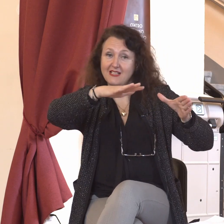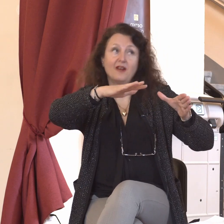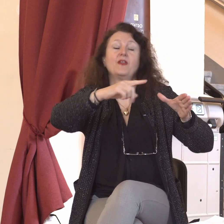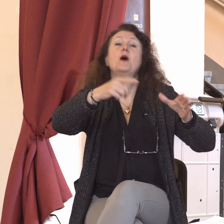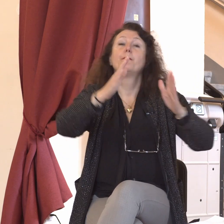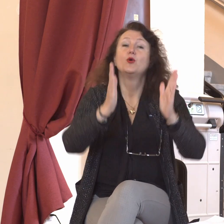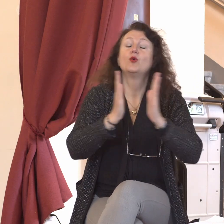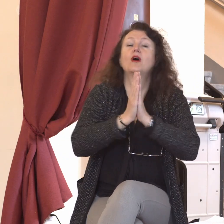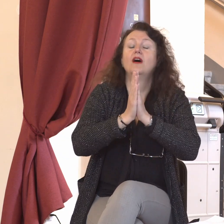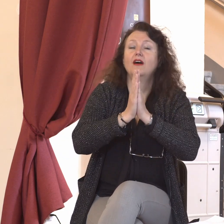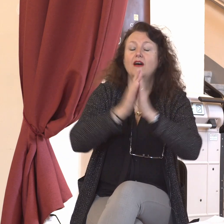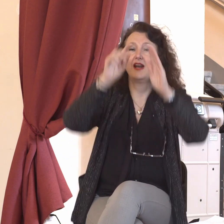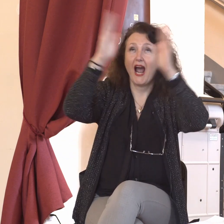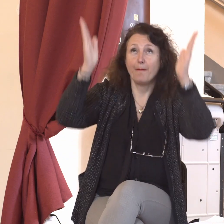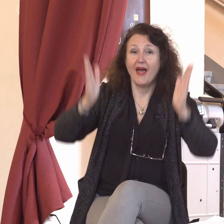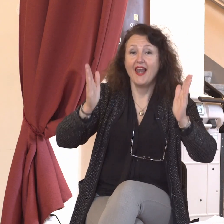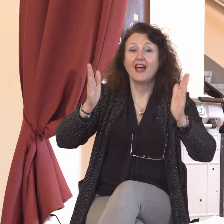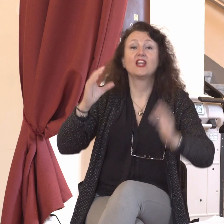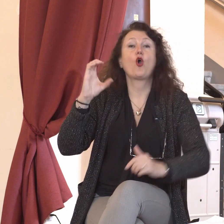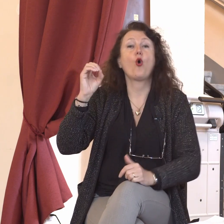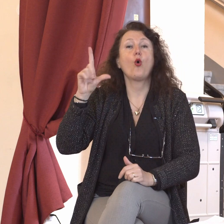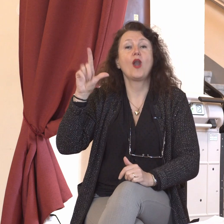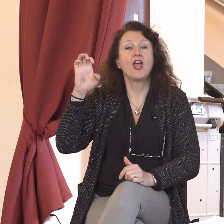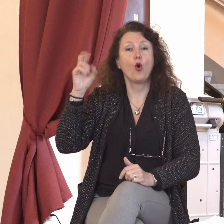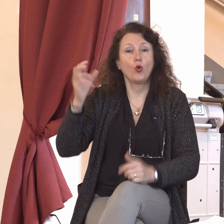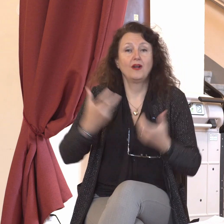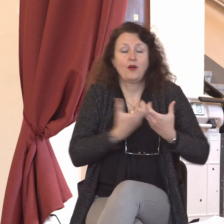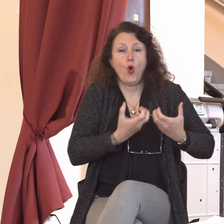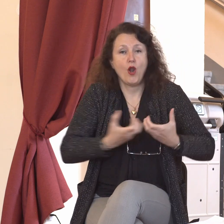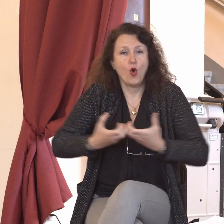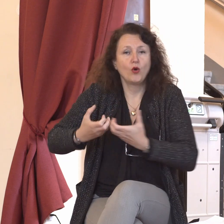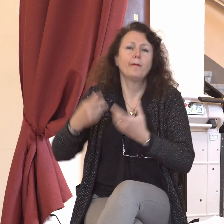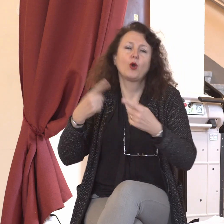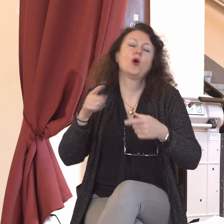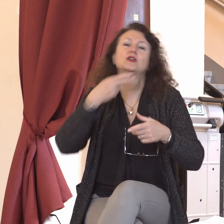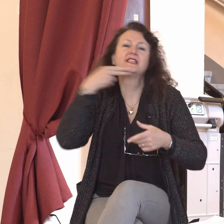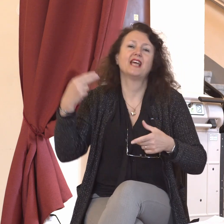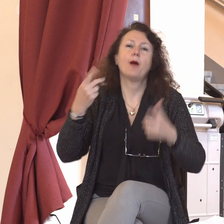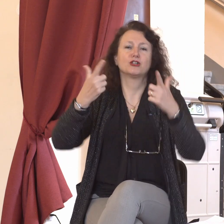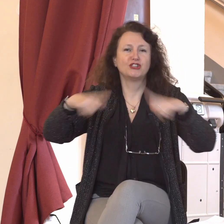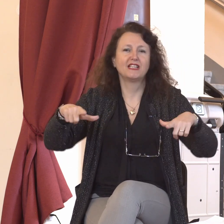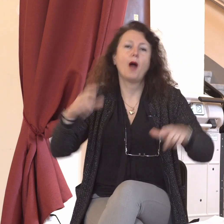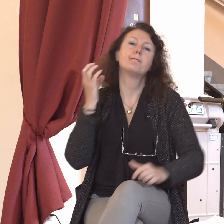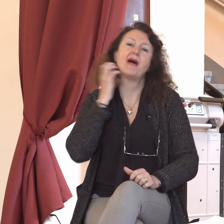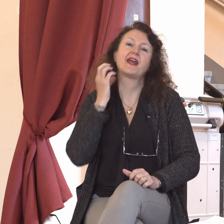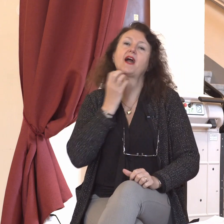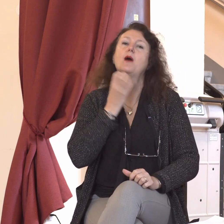piazza, più la cappella di Colleoni, Colleone per quello si chiama città